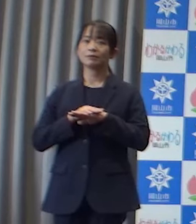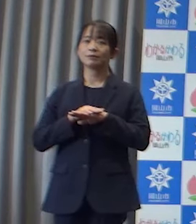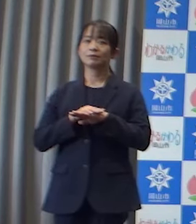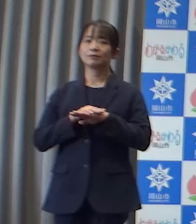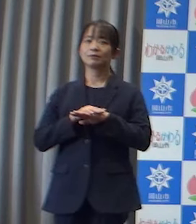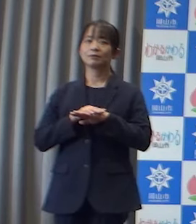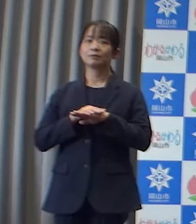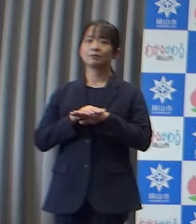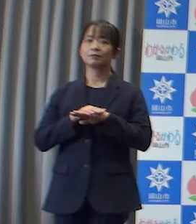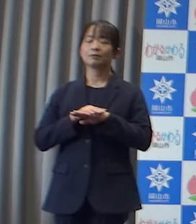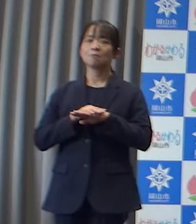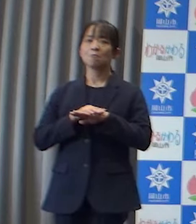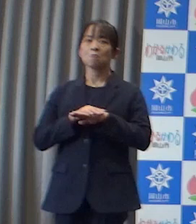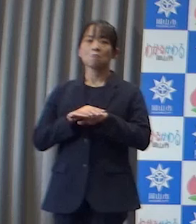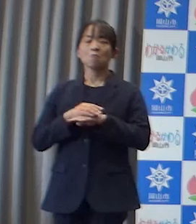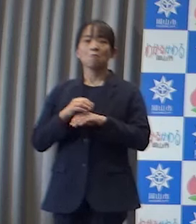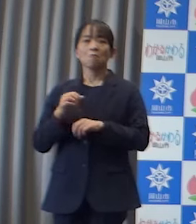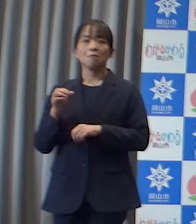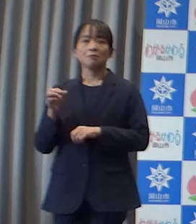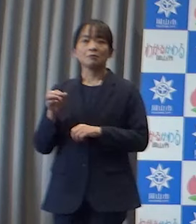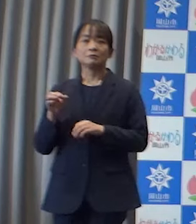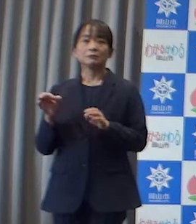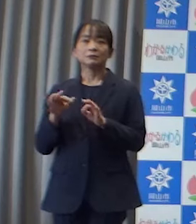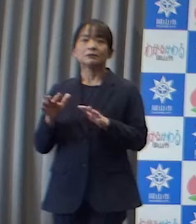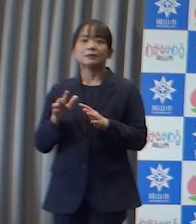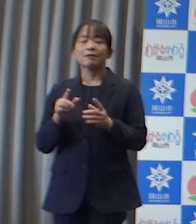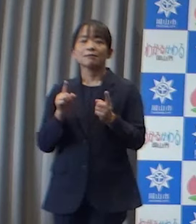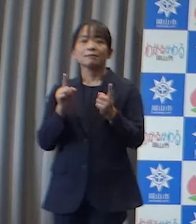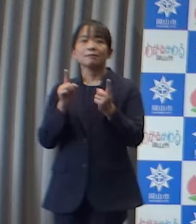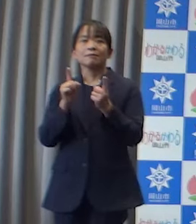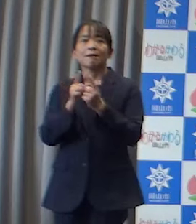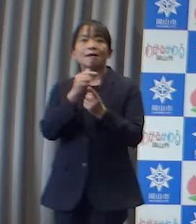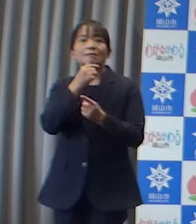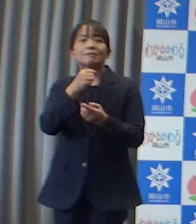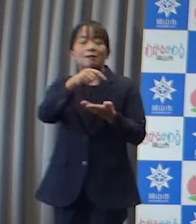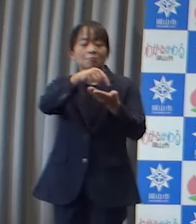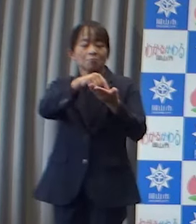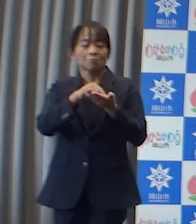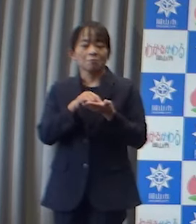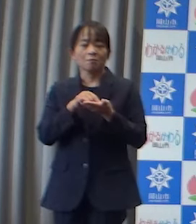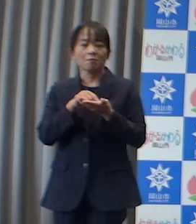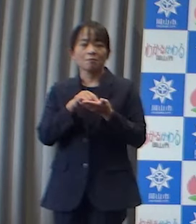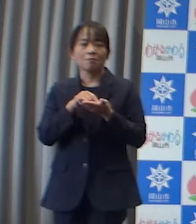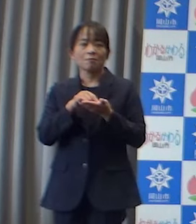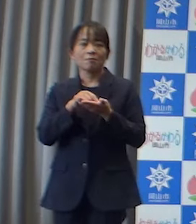うということになったのかっていう意図は、